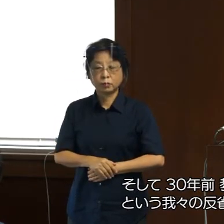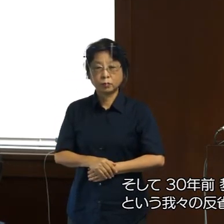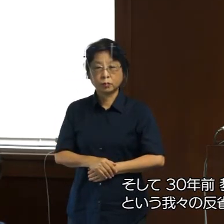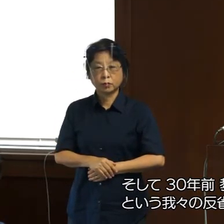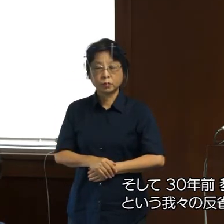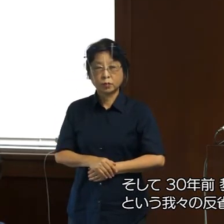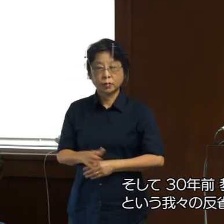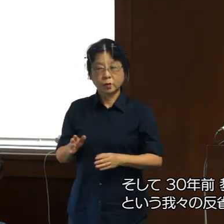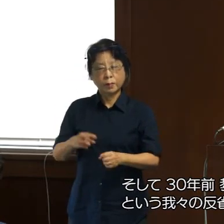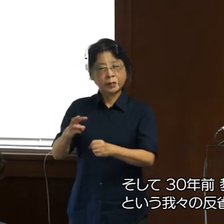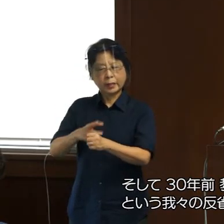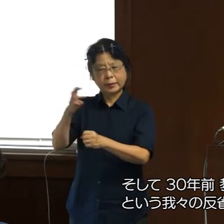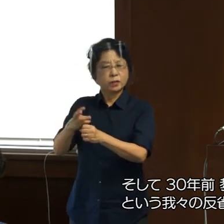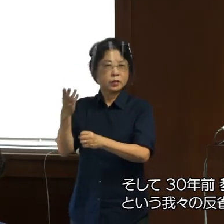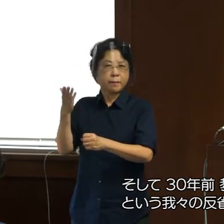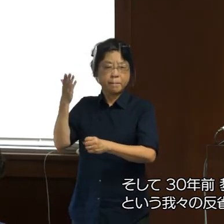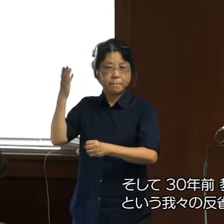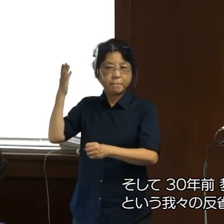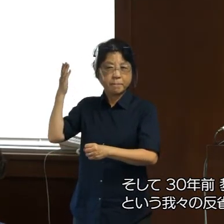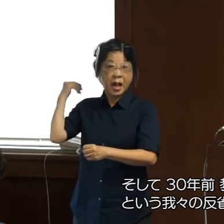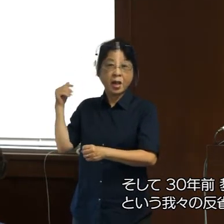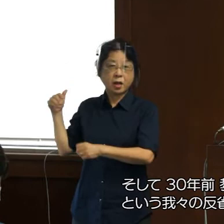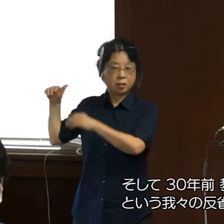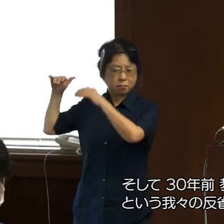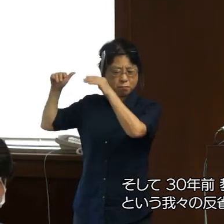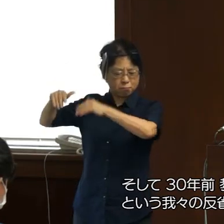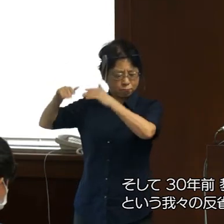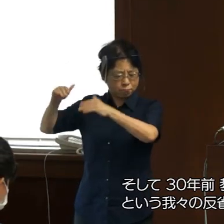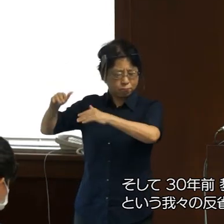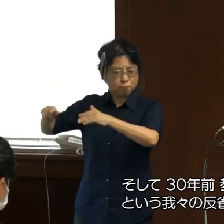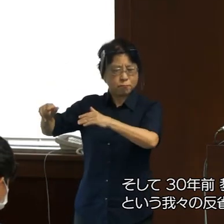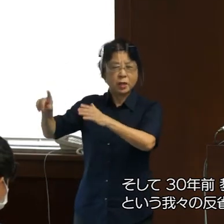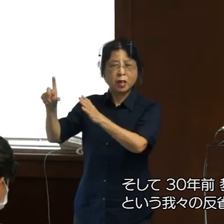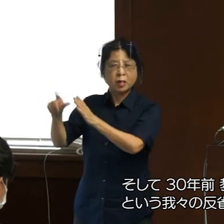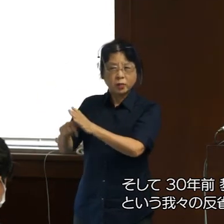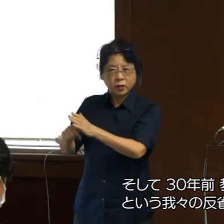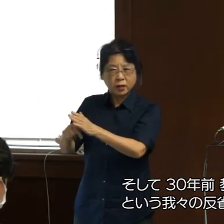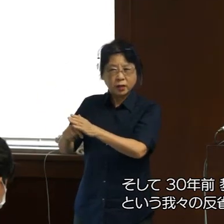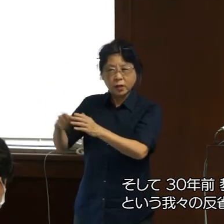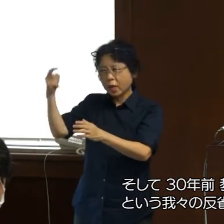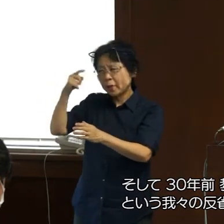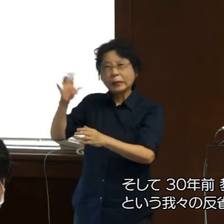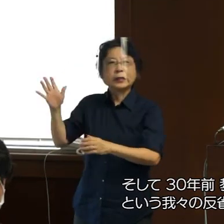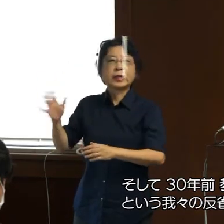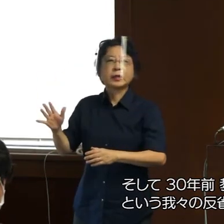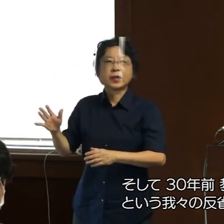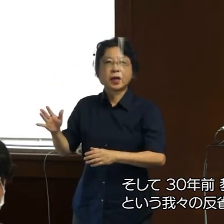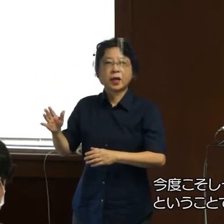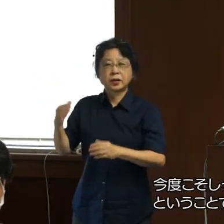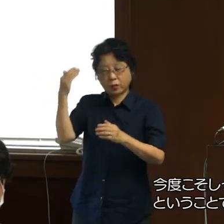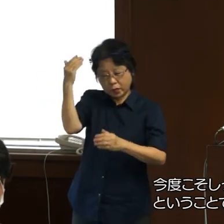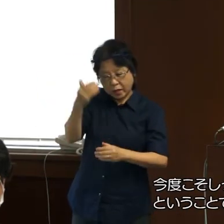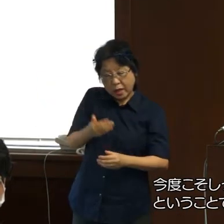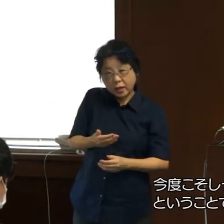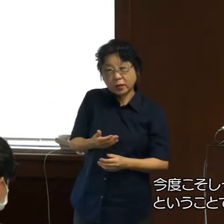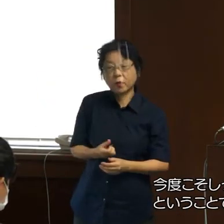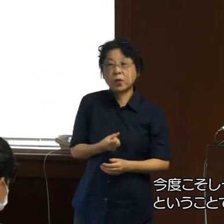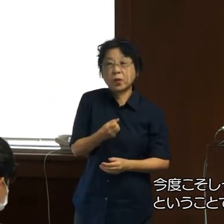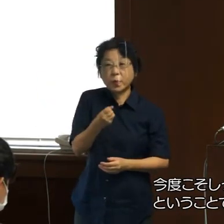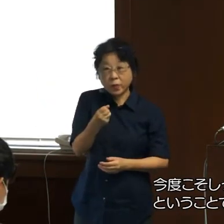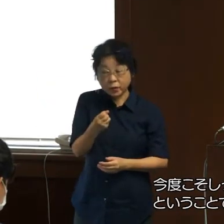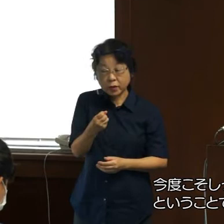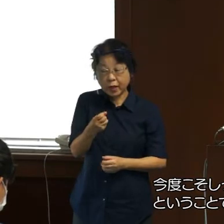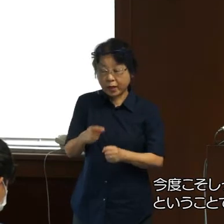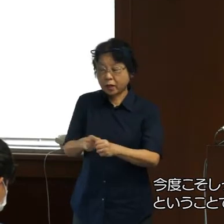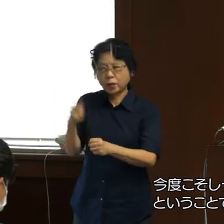30年前教訓化できてなかったという我々の反省に立って、今度こそしっか